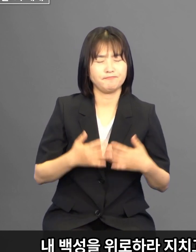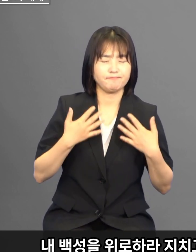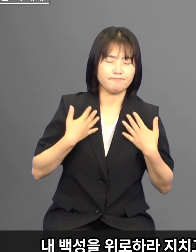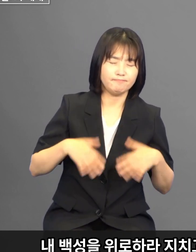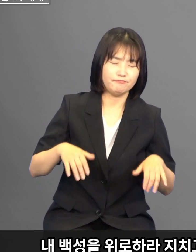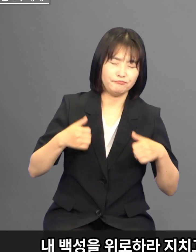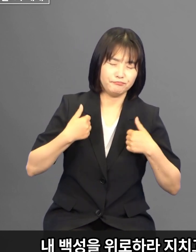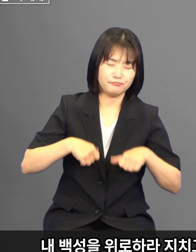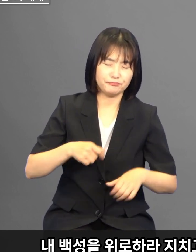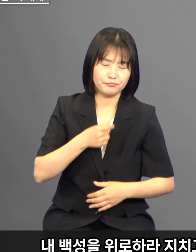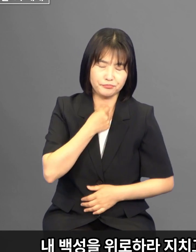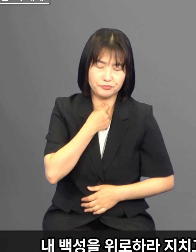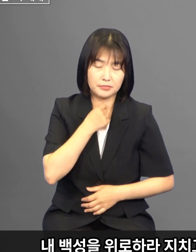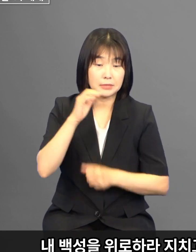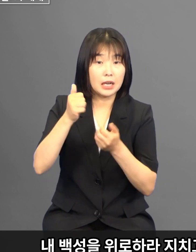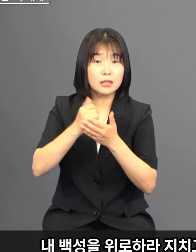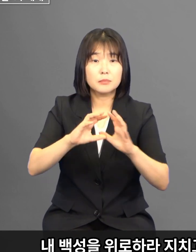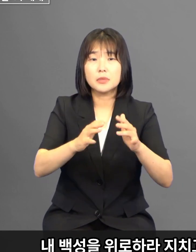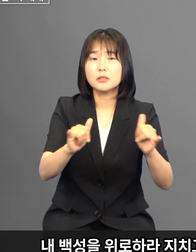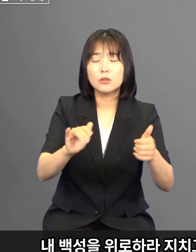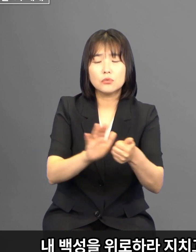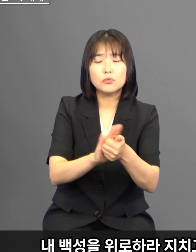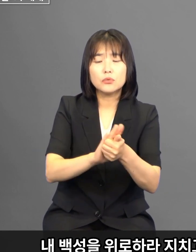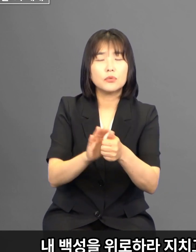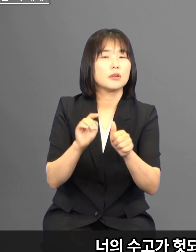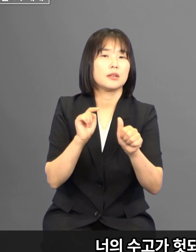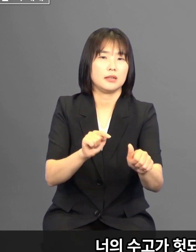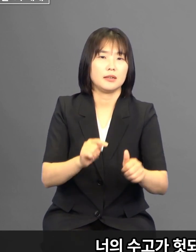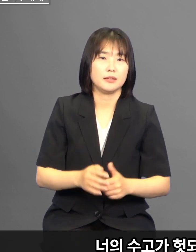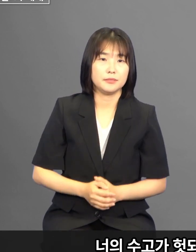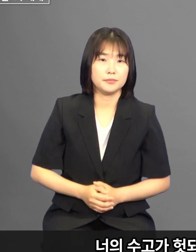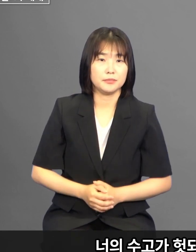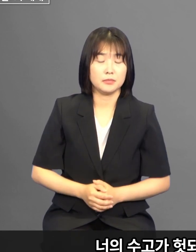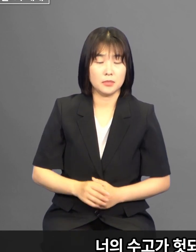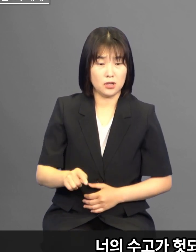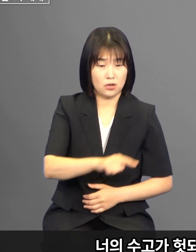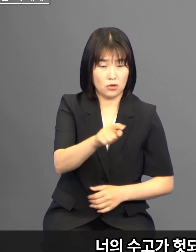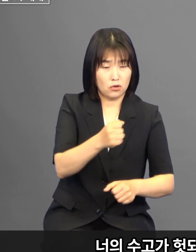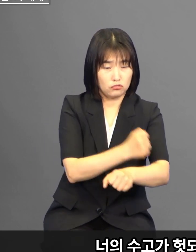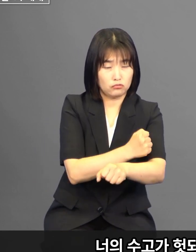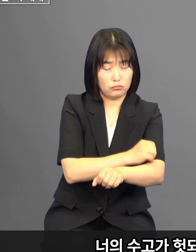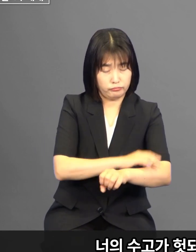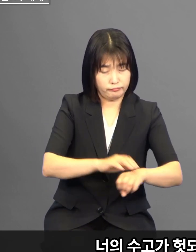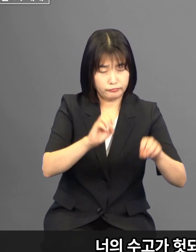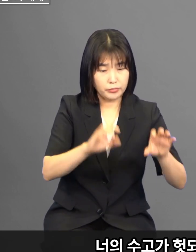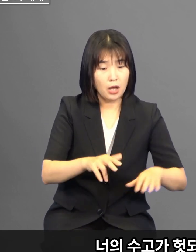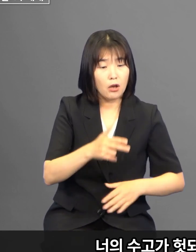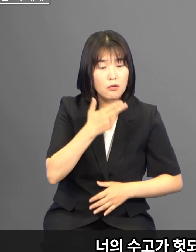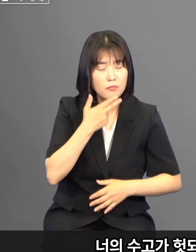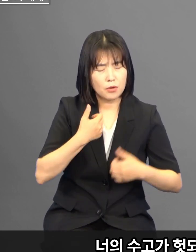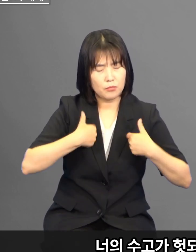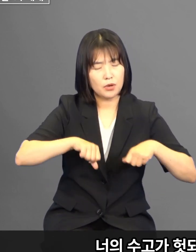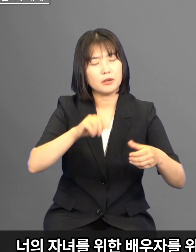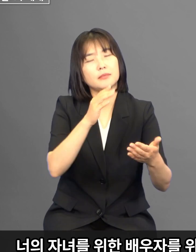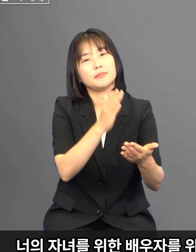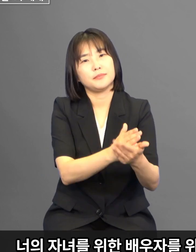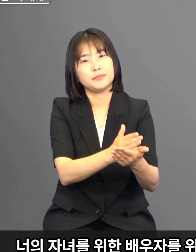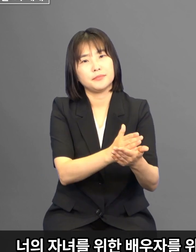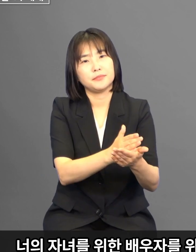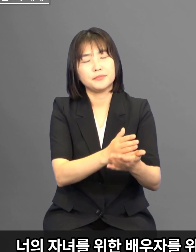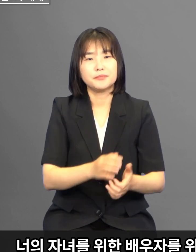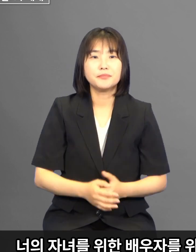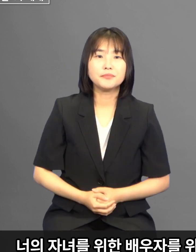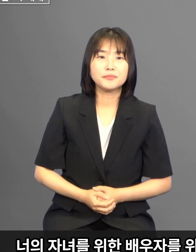지치고 포기하고 싶은 내 백성을 위로하라. 너의 수고가 헛되지 않으니 포기하지 말아라.